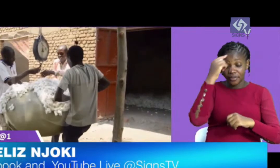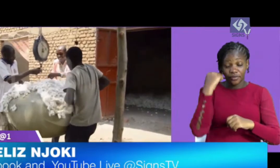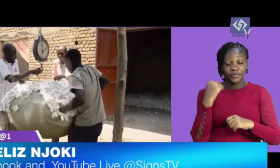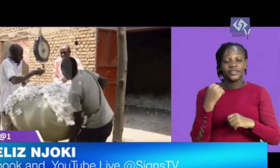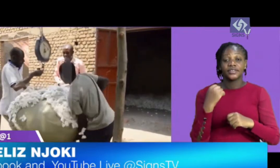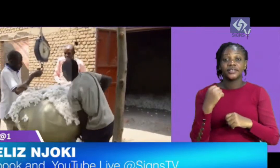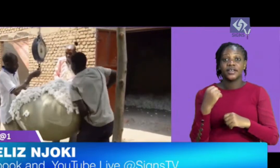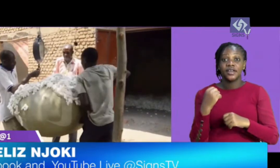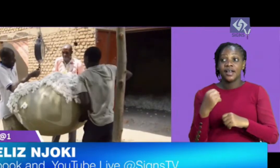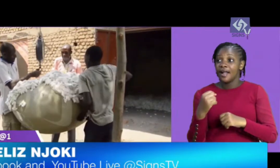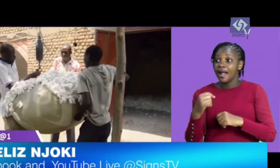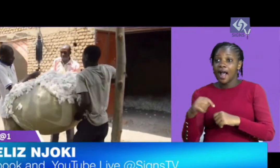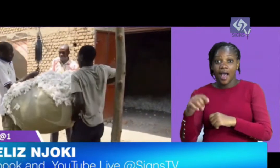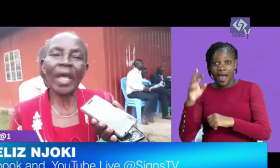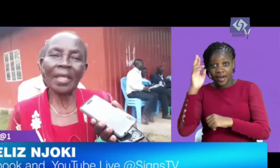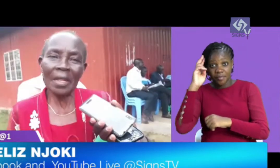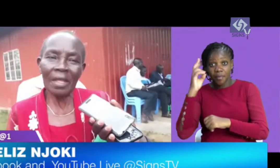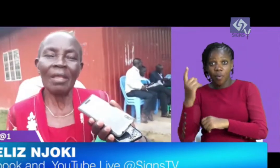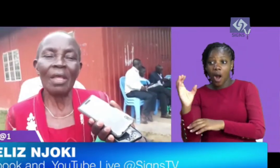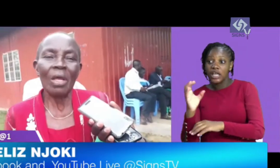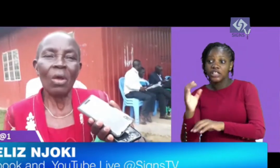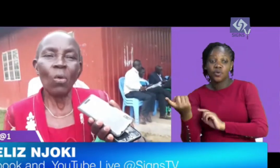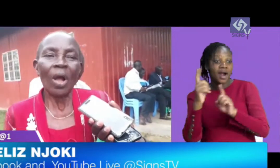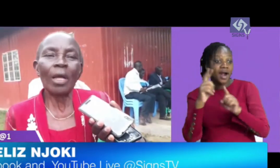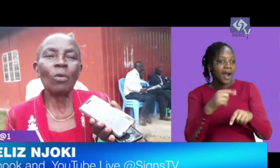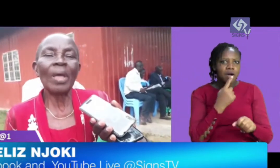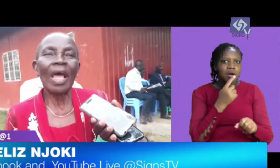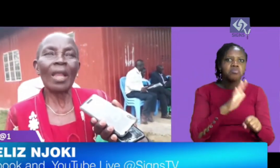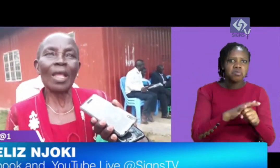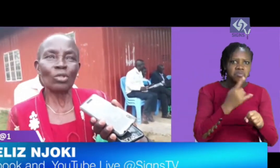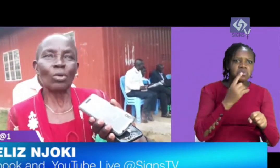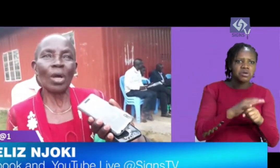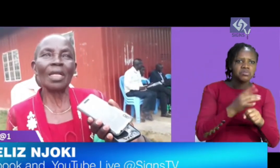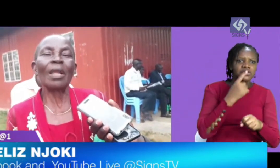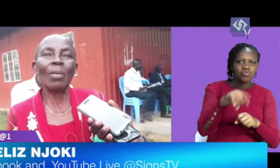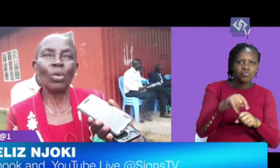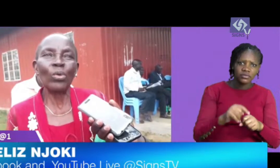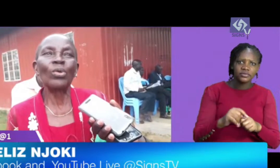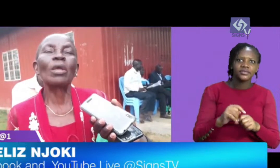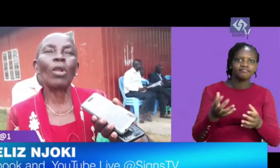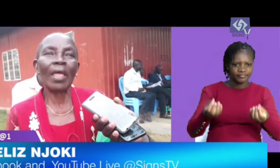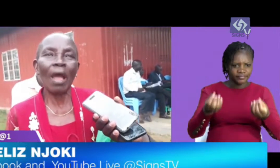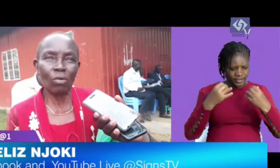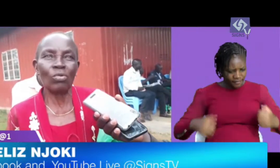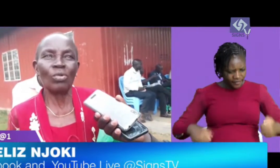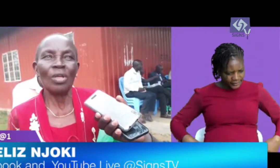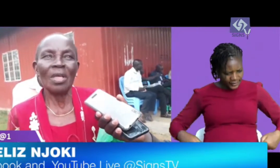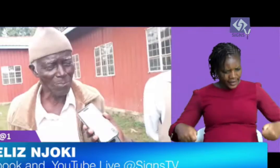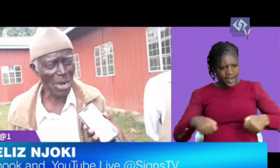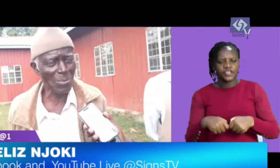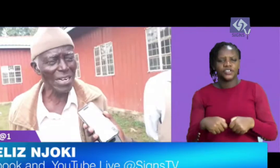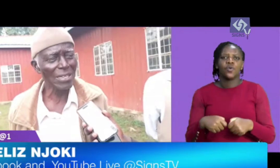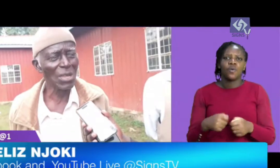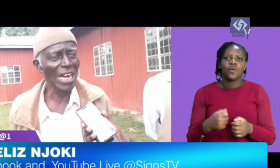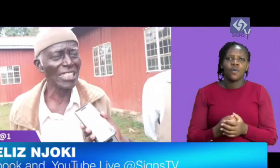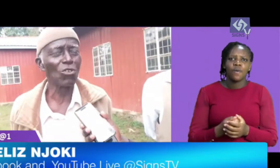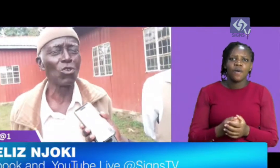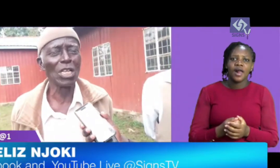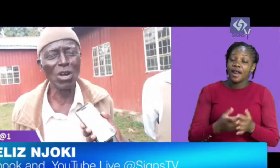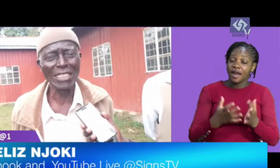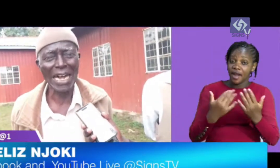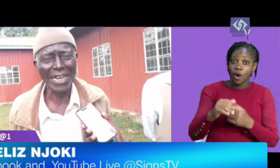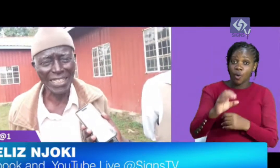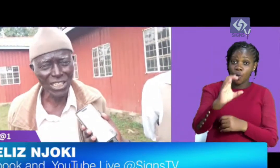pia walikuja hapa wakatuahidi wakatupea leso. Hata nami huyu niko na yangu. Pamba